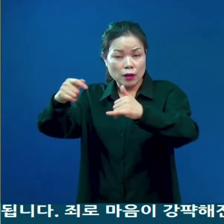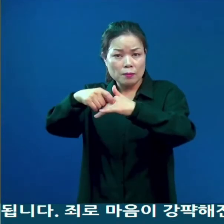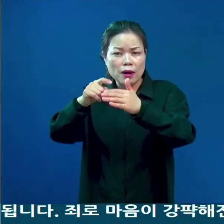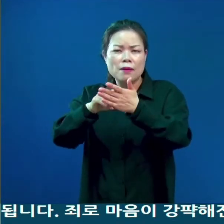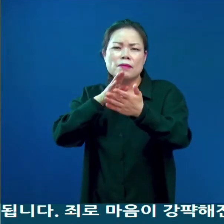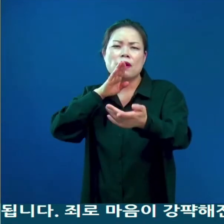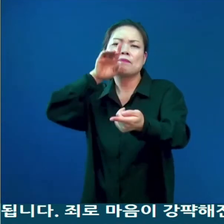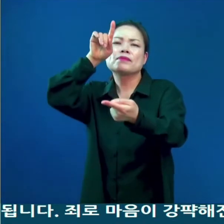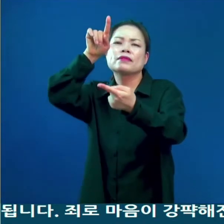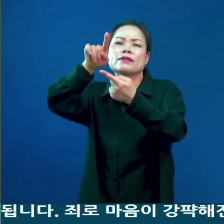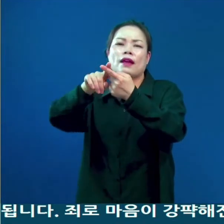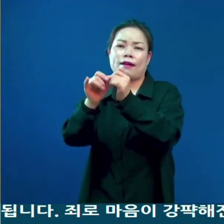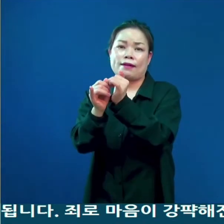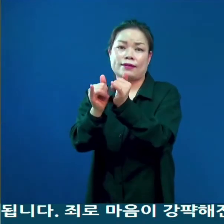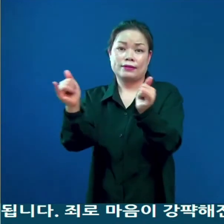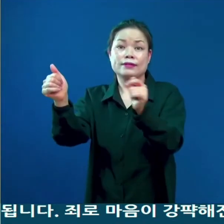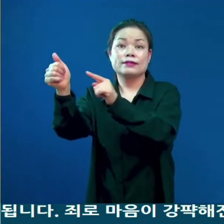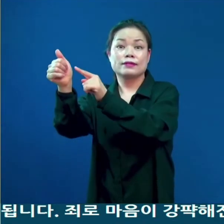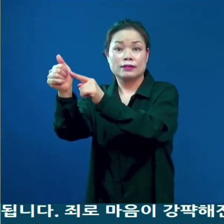합한 자였어요.